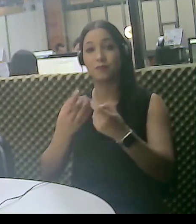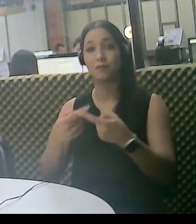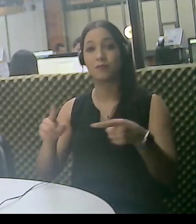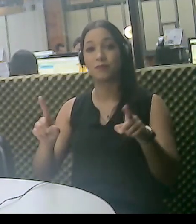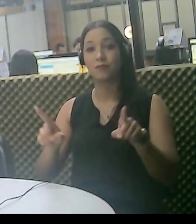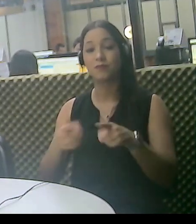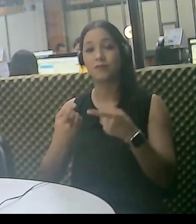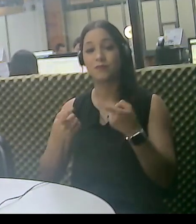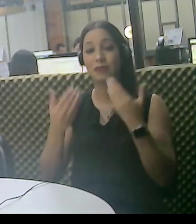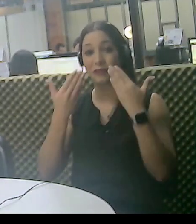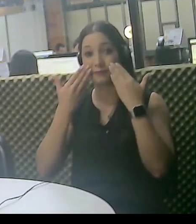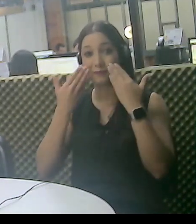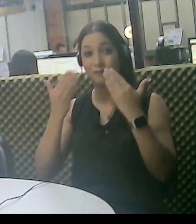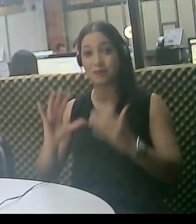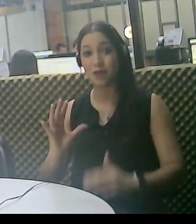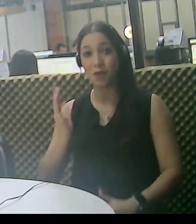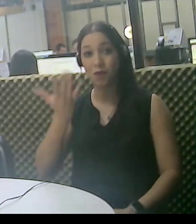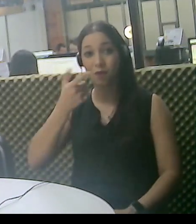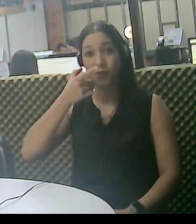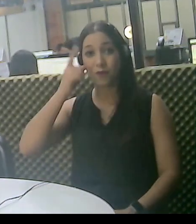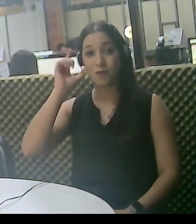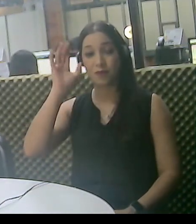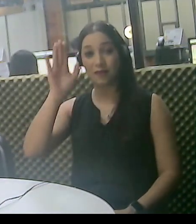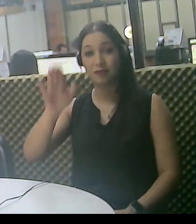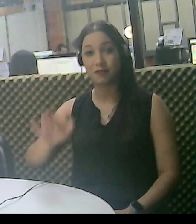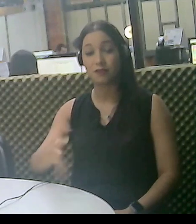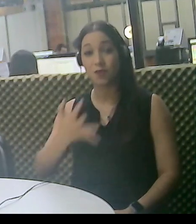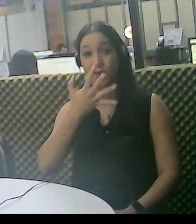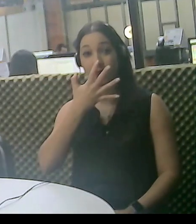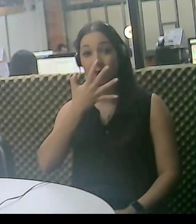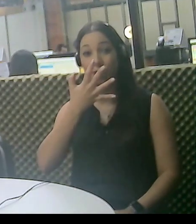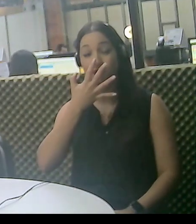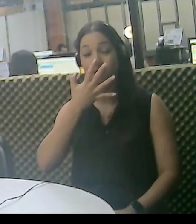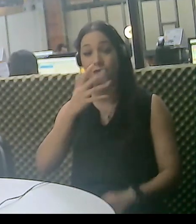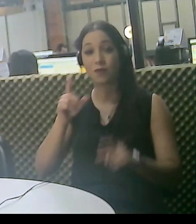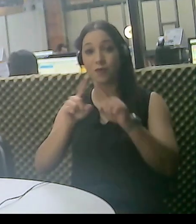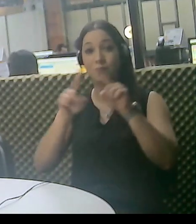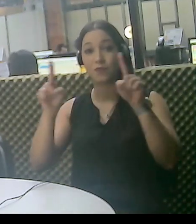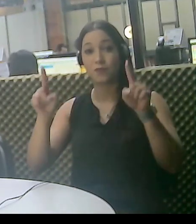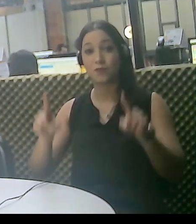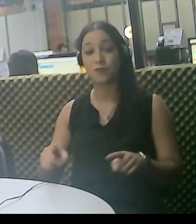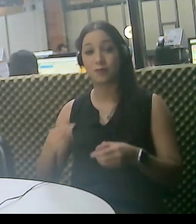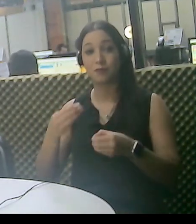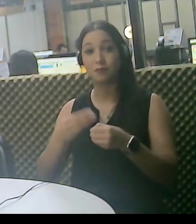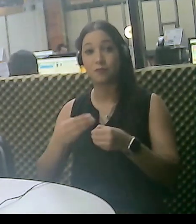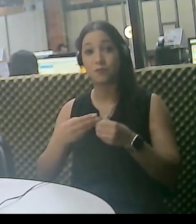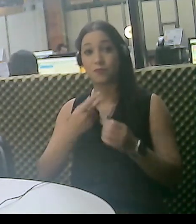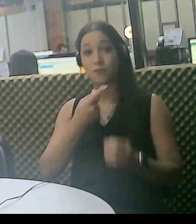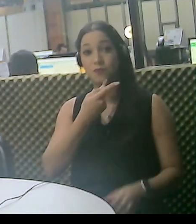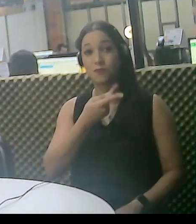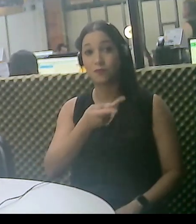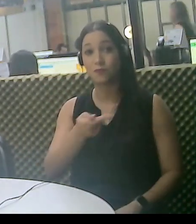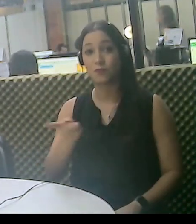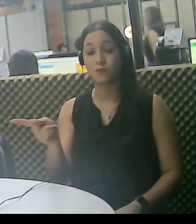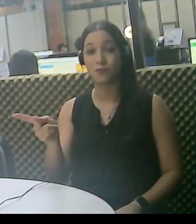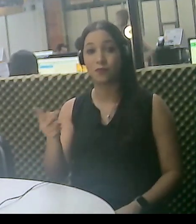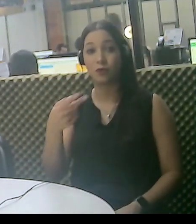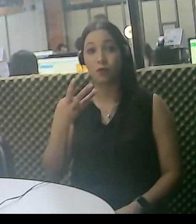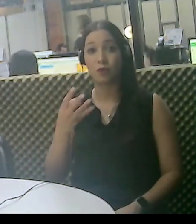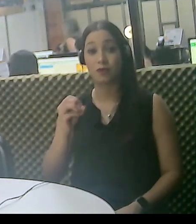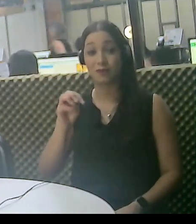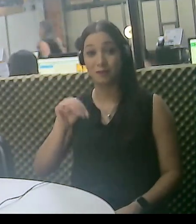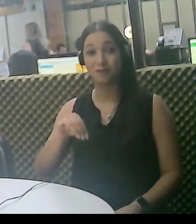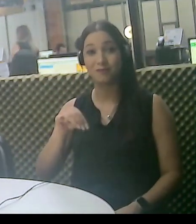espetáculo musical aconteceu na tarde de ontem e foi apreciado por servidores municipais e visitantes. Com uma apresentação de 40